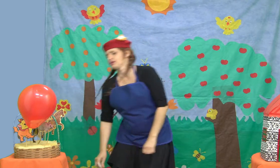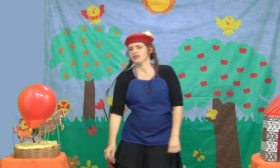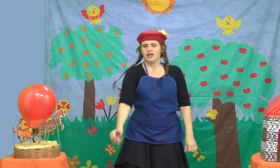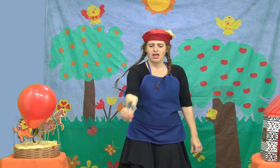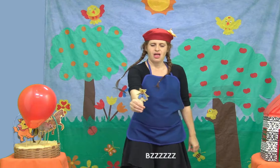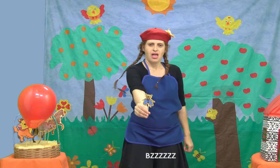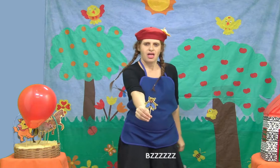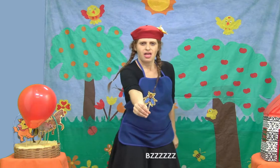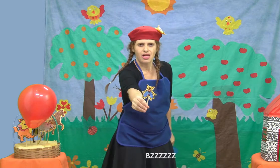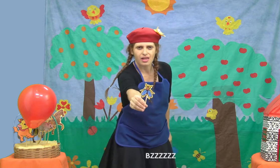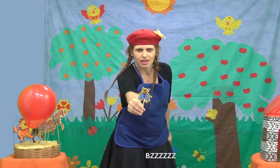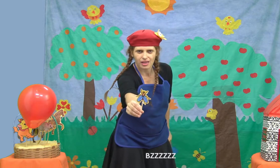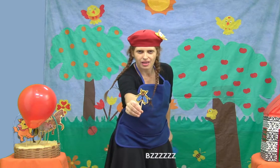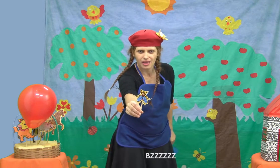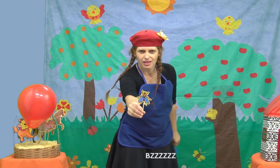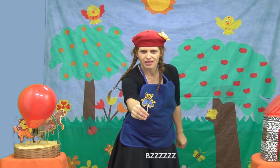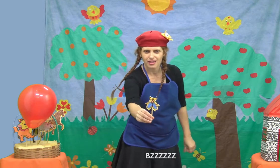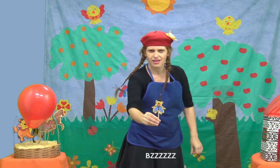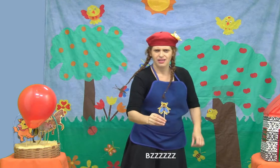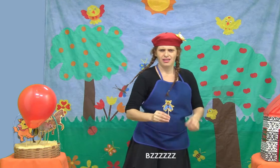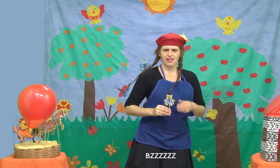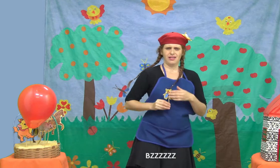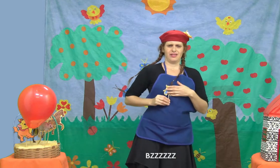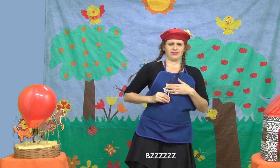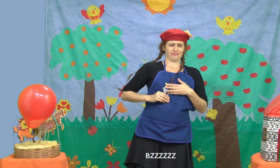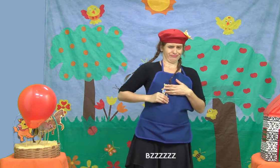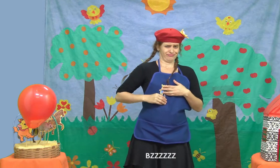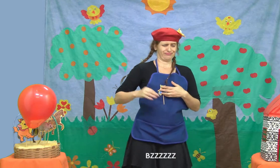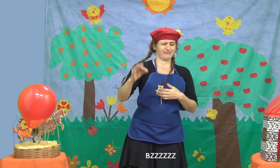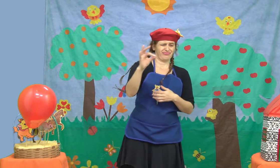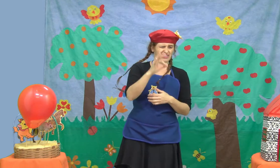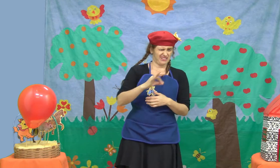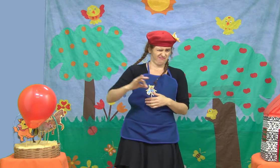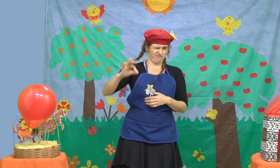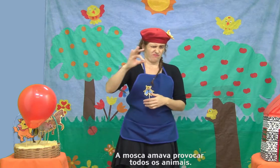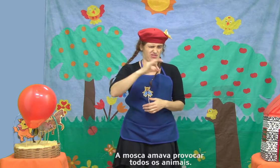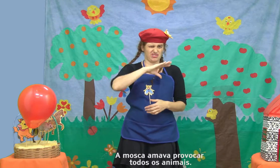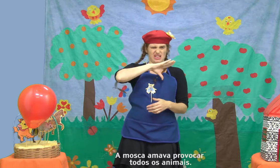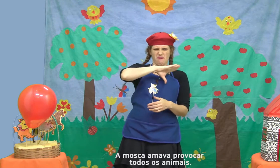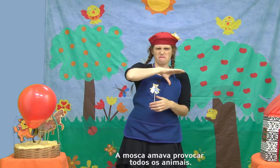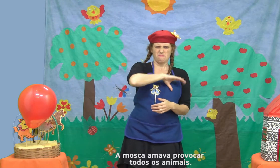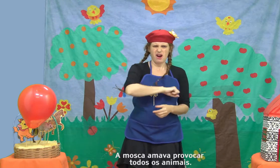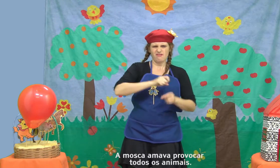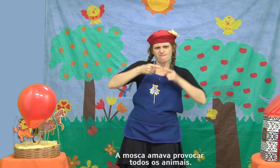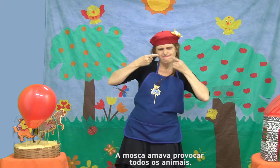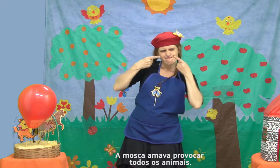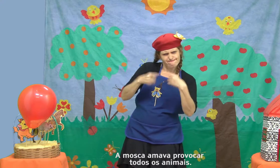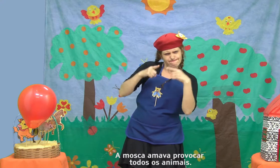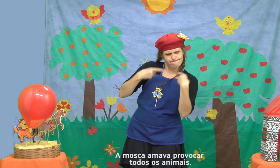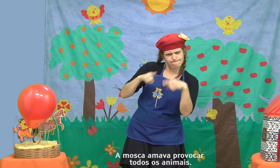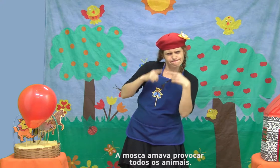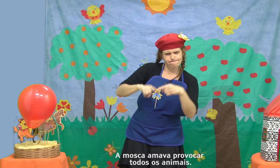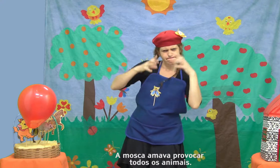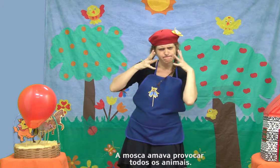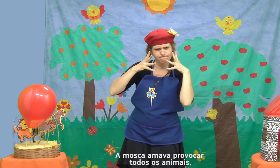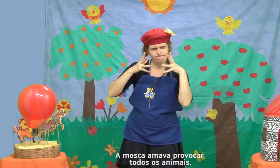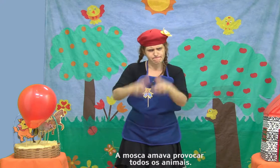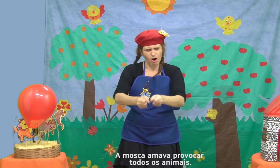hum os a música ela amava provocaram todos os